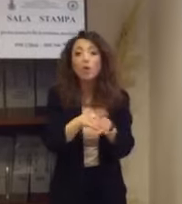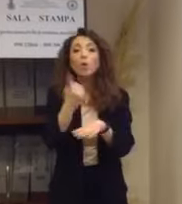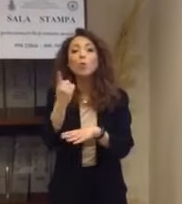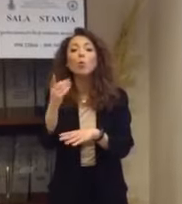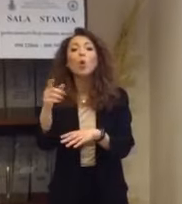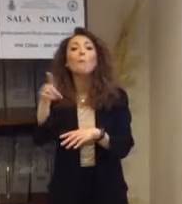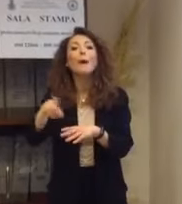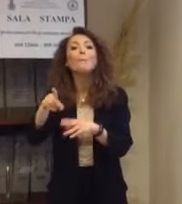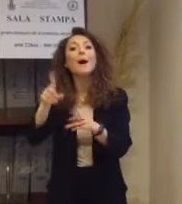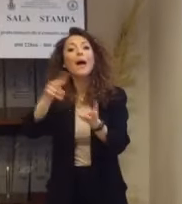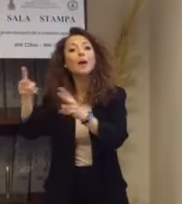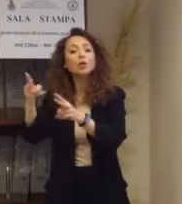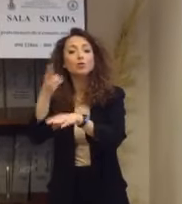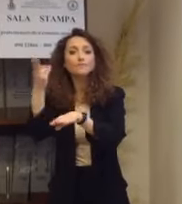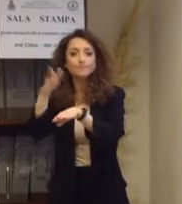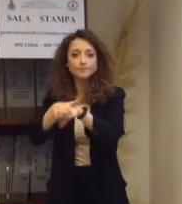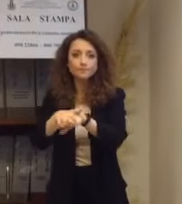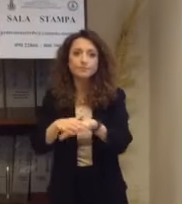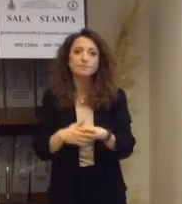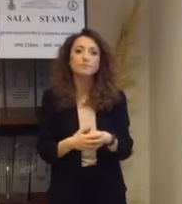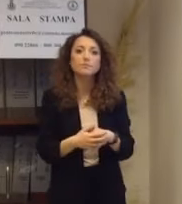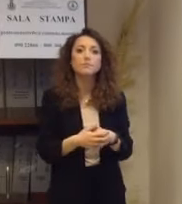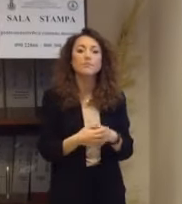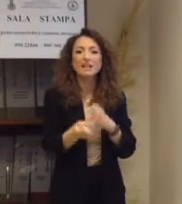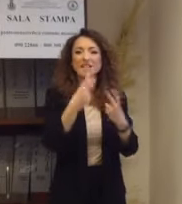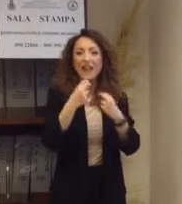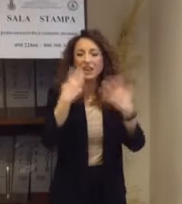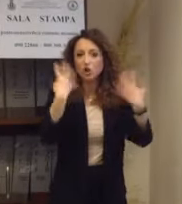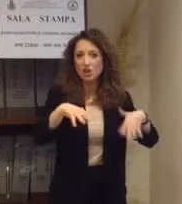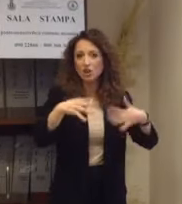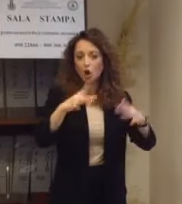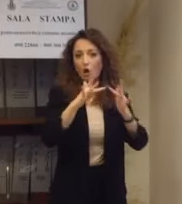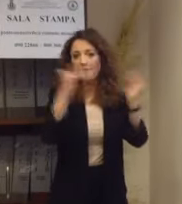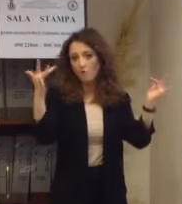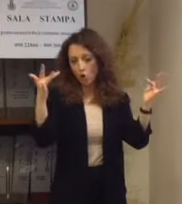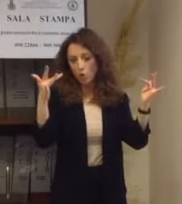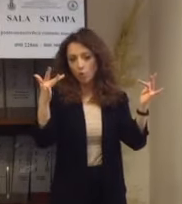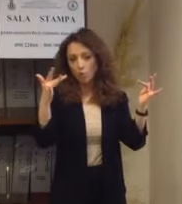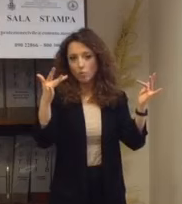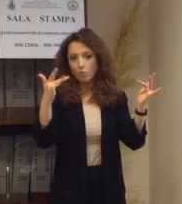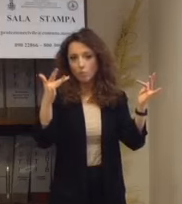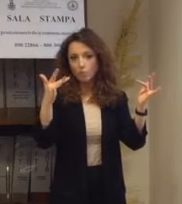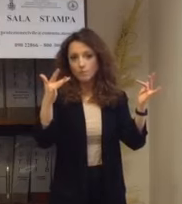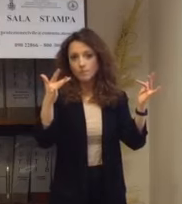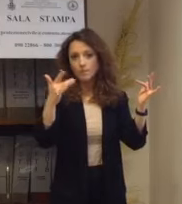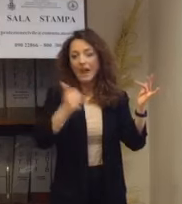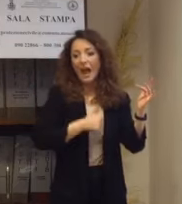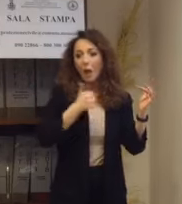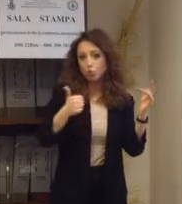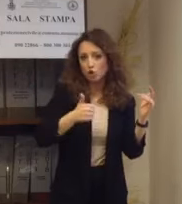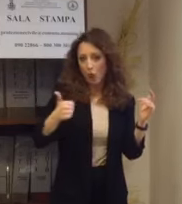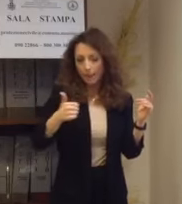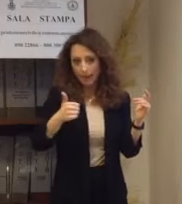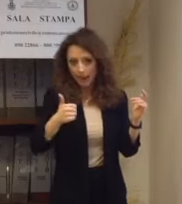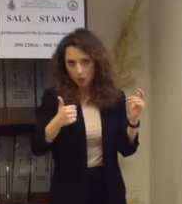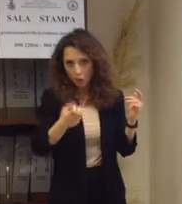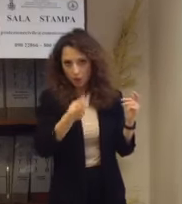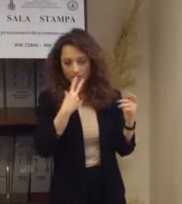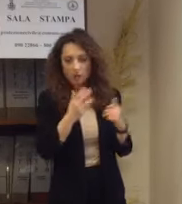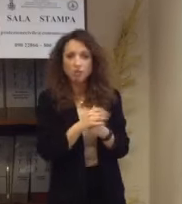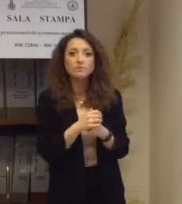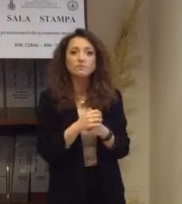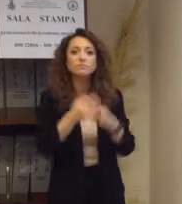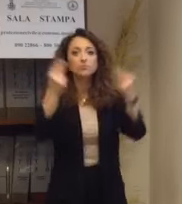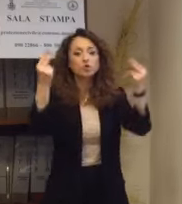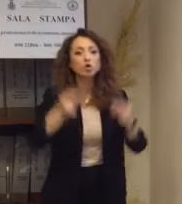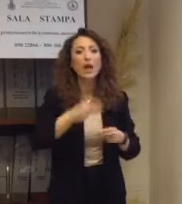Papardo. Sono pervenute 19 segnalazioni sul form presente online di collocazione in autoisolamento, quindi